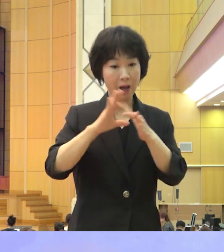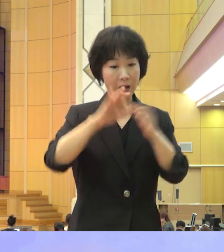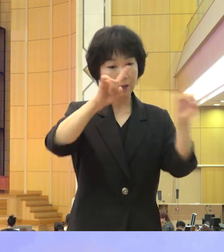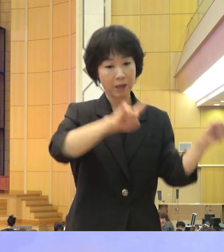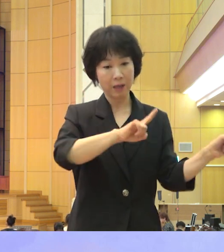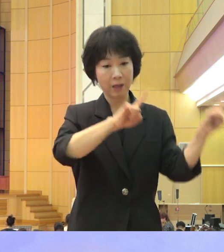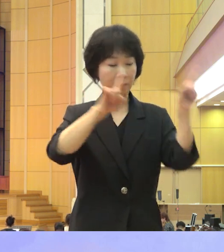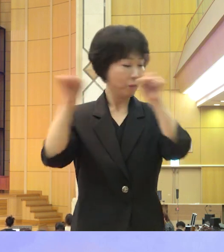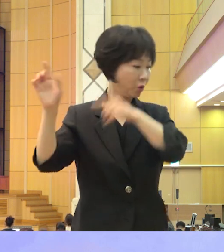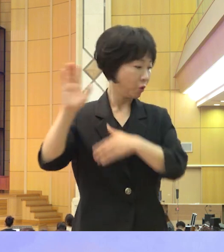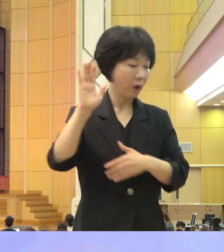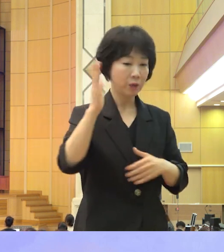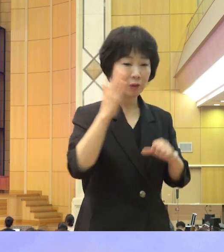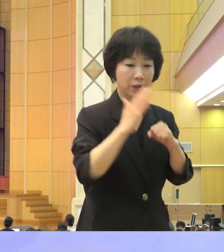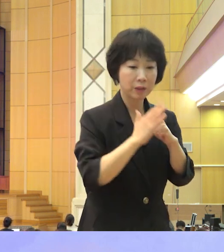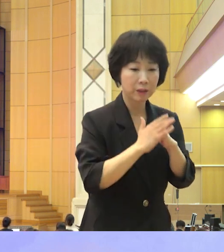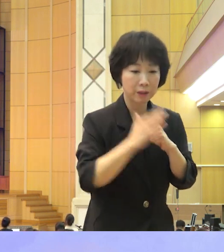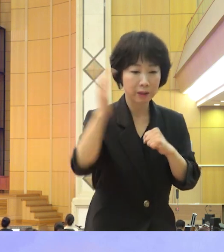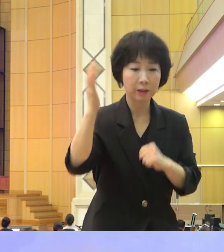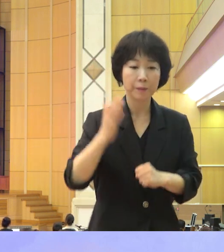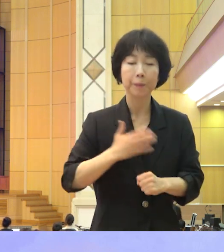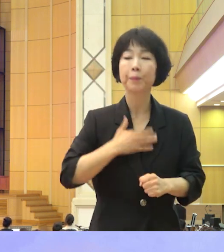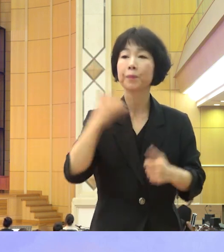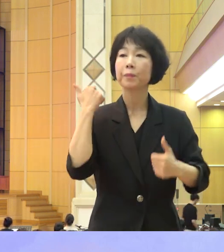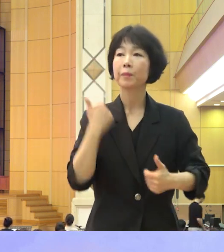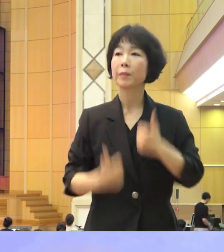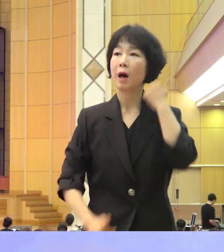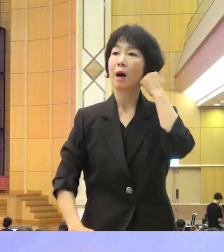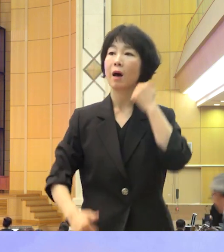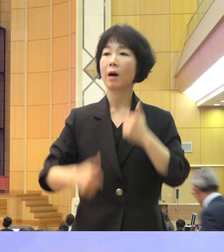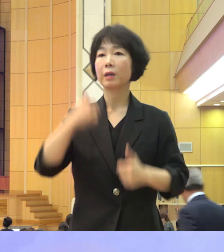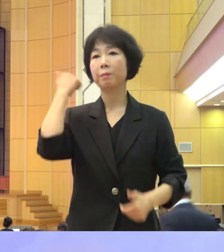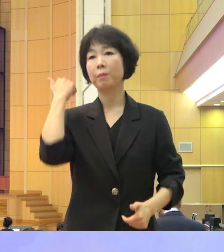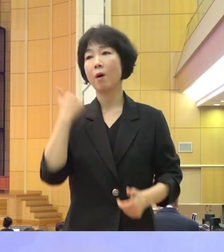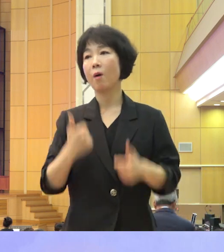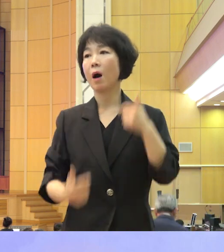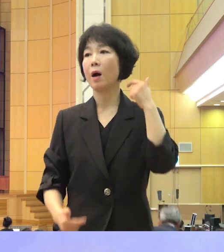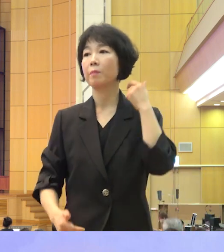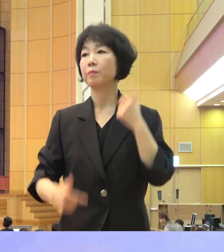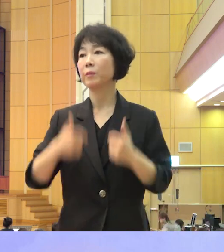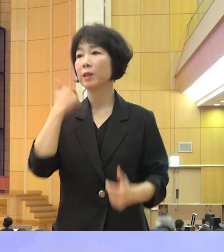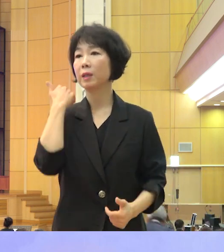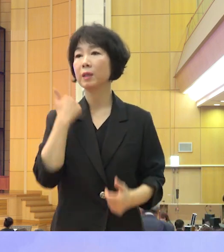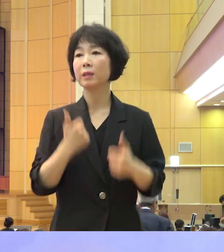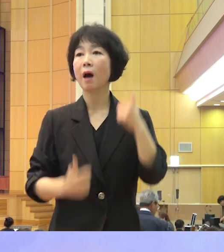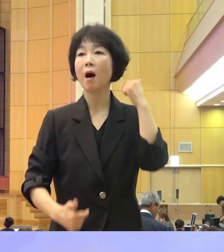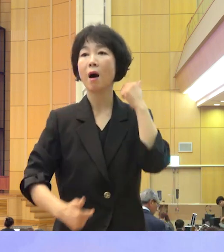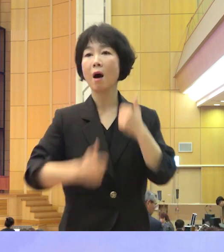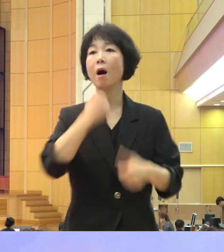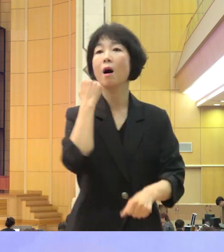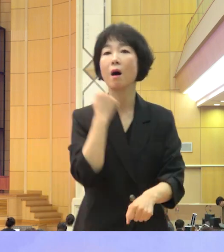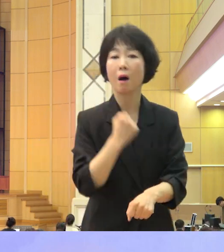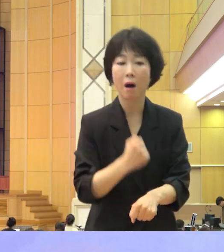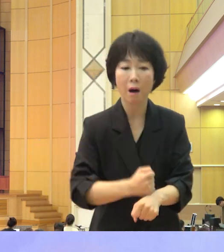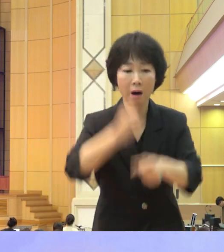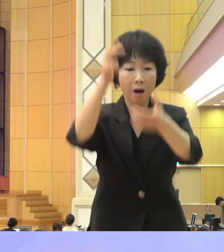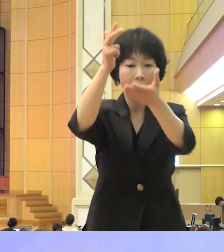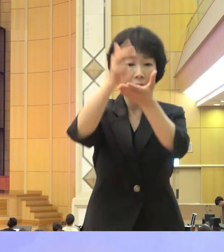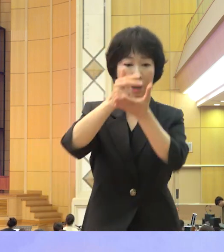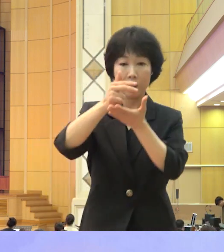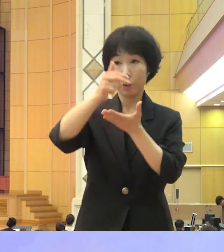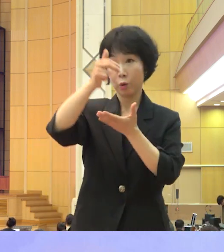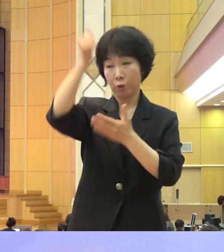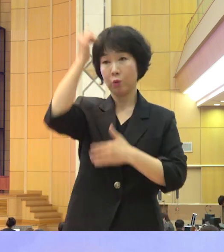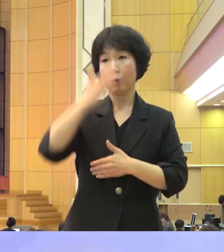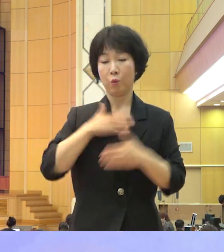주님 나의 부활 되시니 나 기뻐합니다.